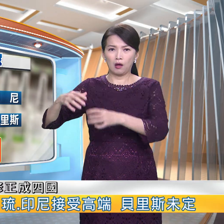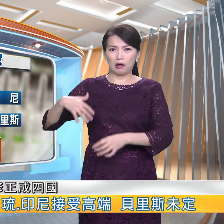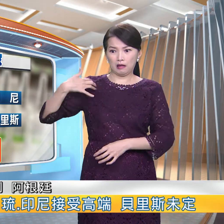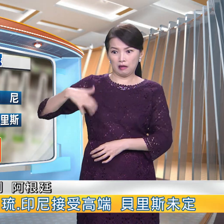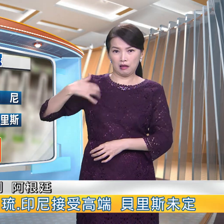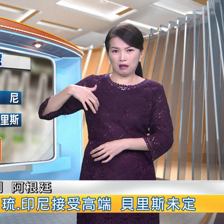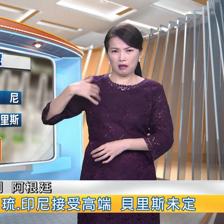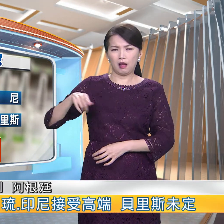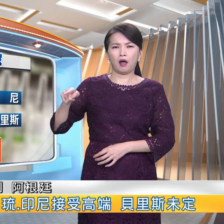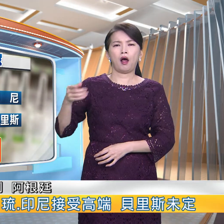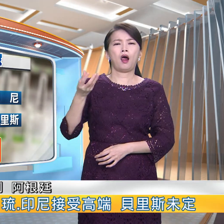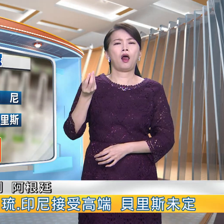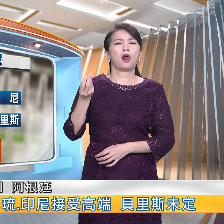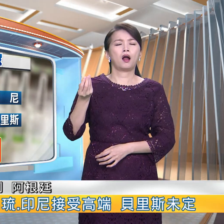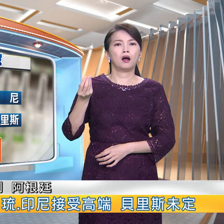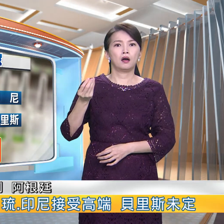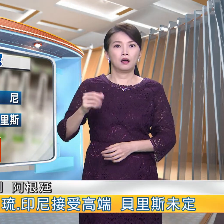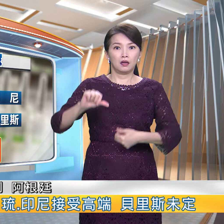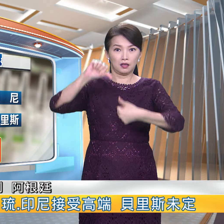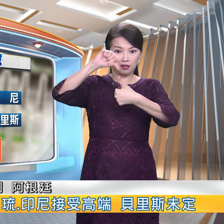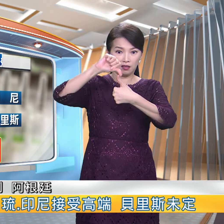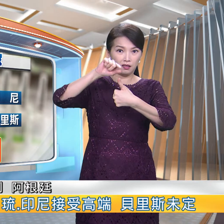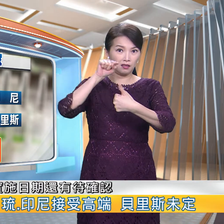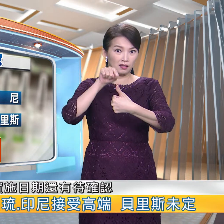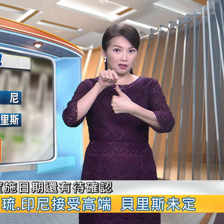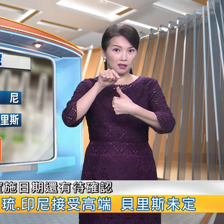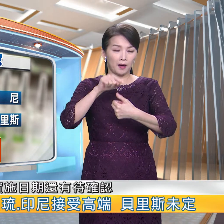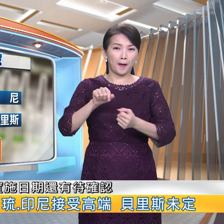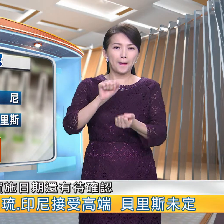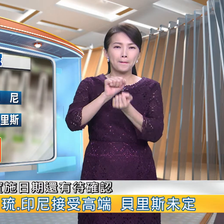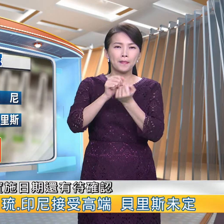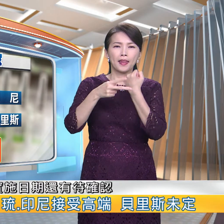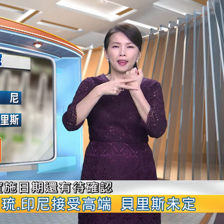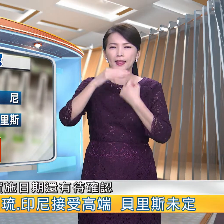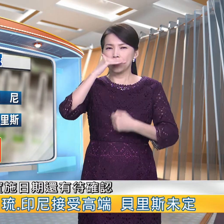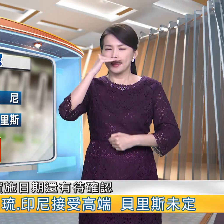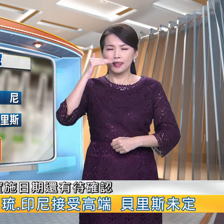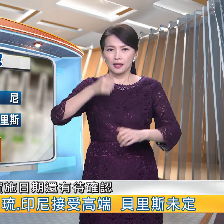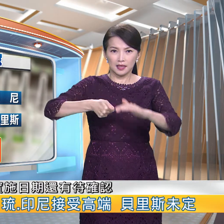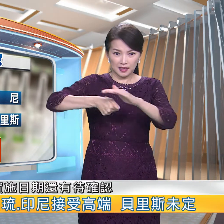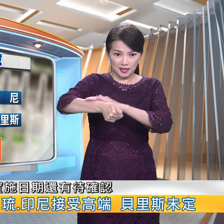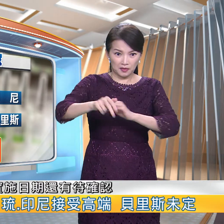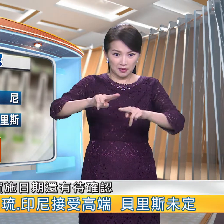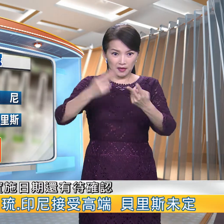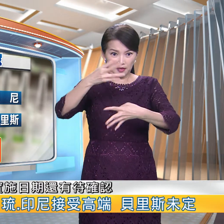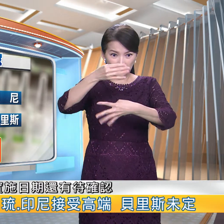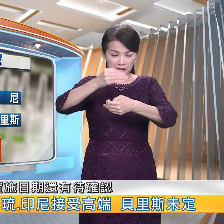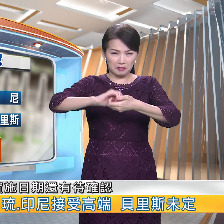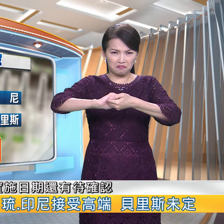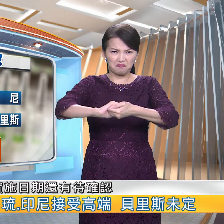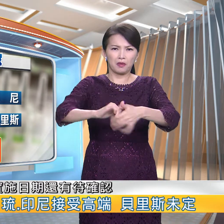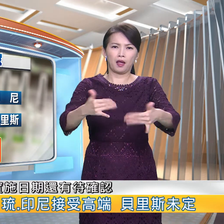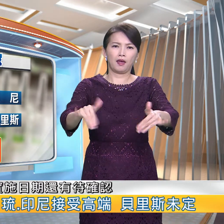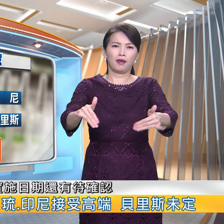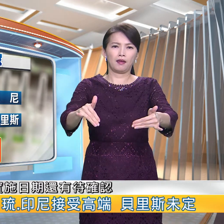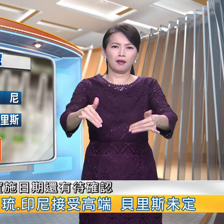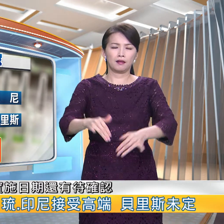以色列、阿根廷。而贝里斯实施的日期还有待确认。